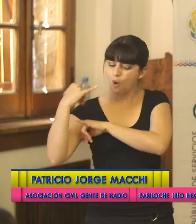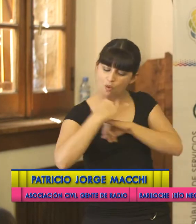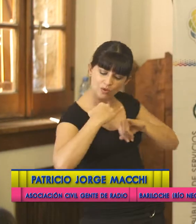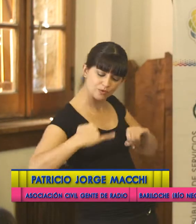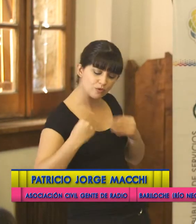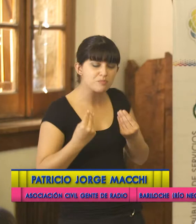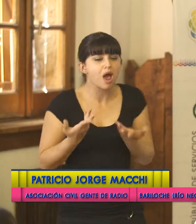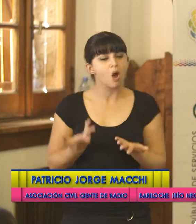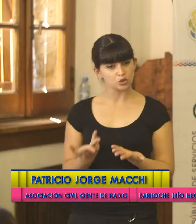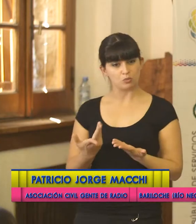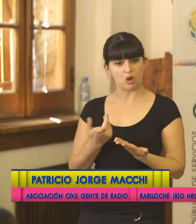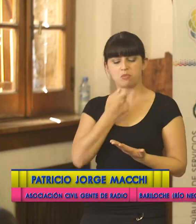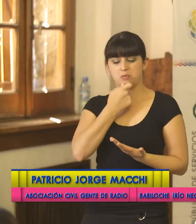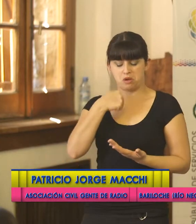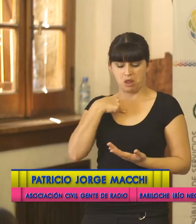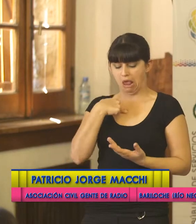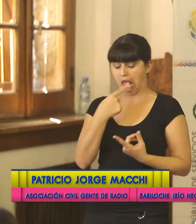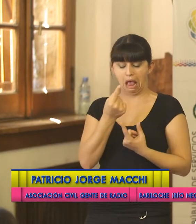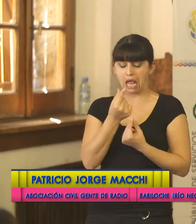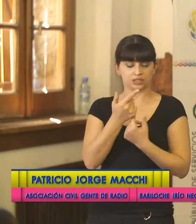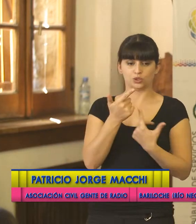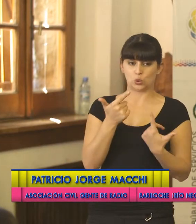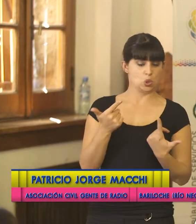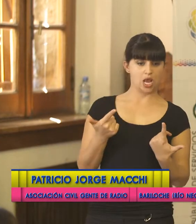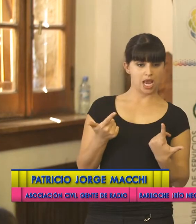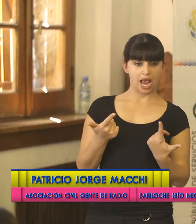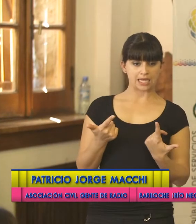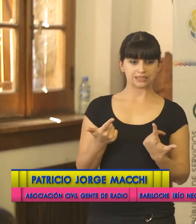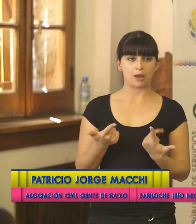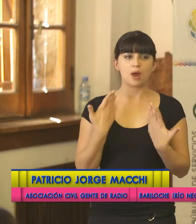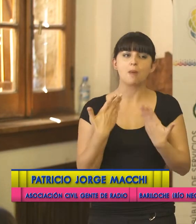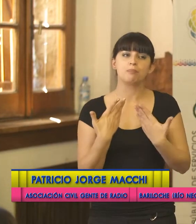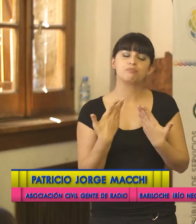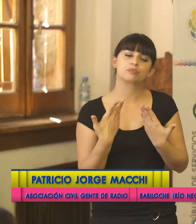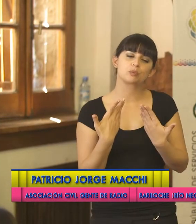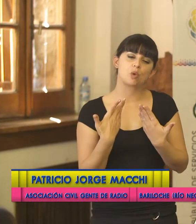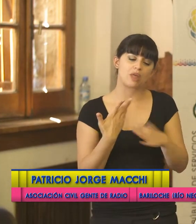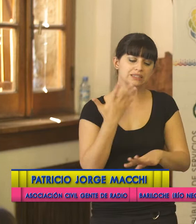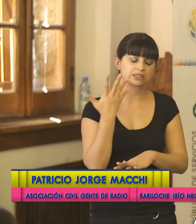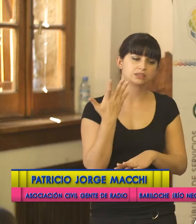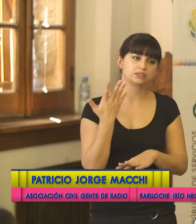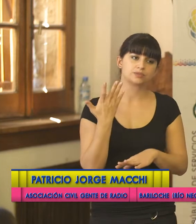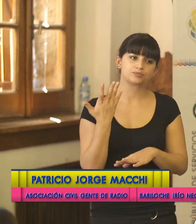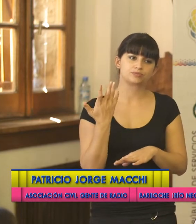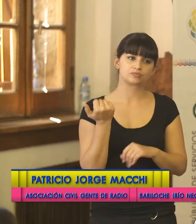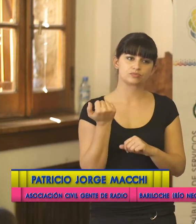tenemos recursos como para para poder llevar adelante a veces